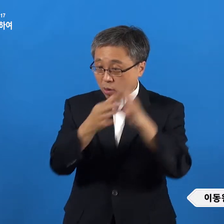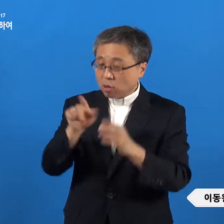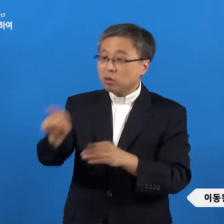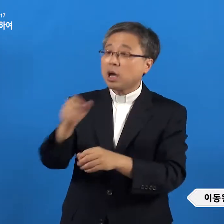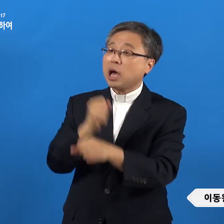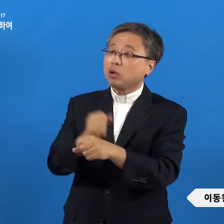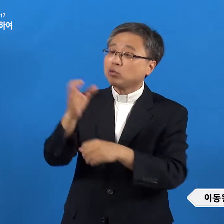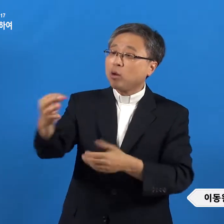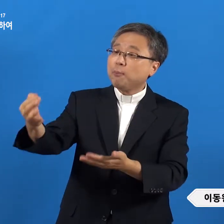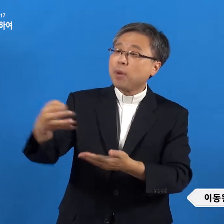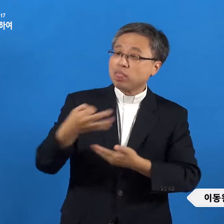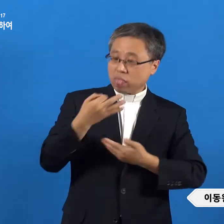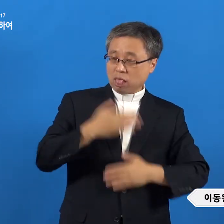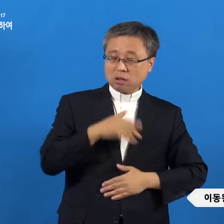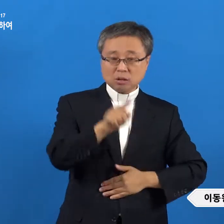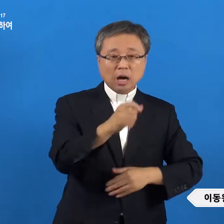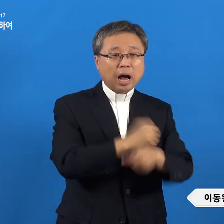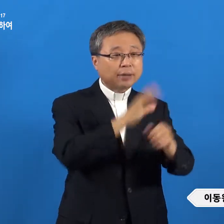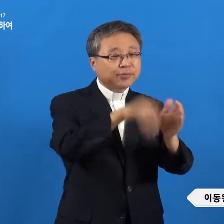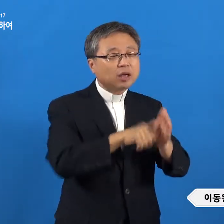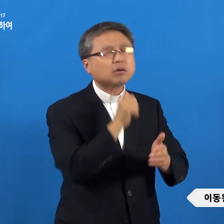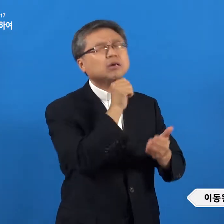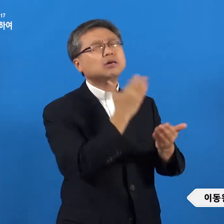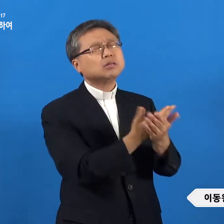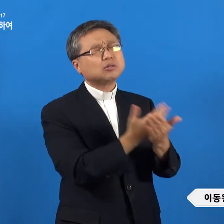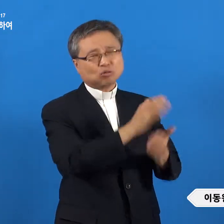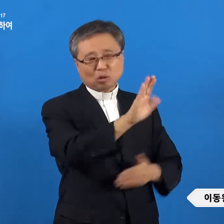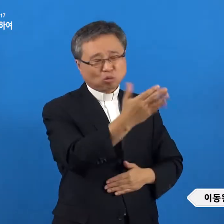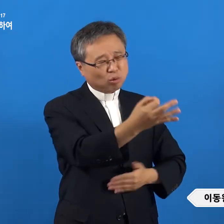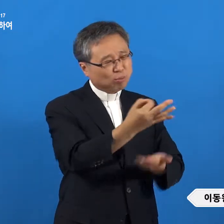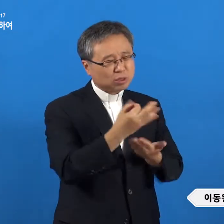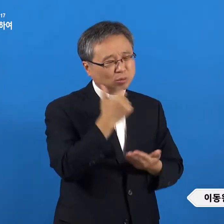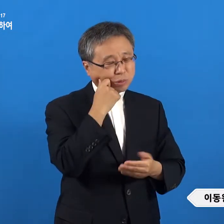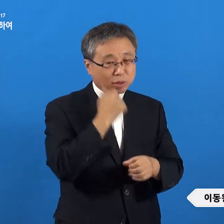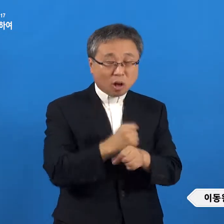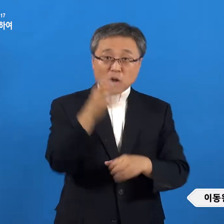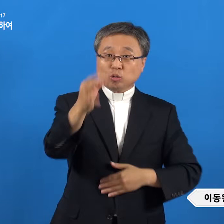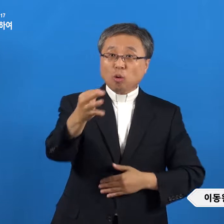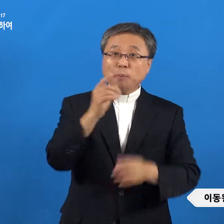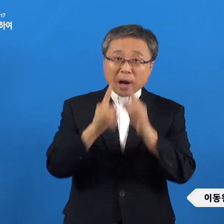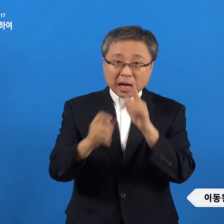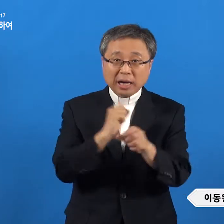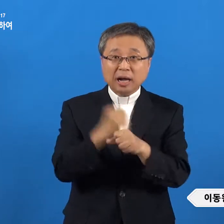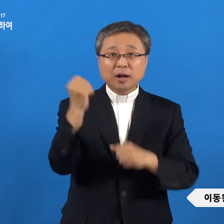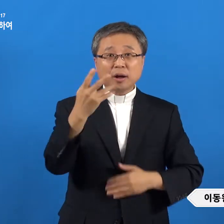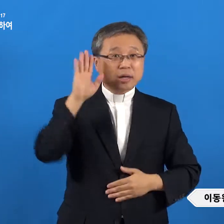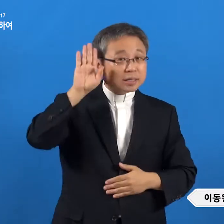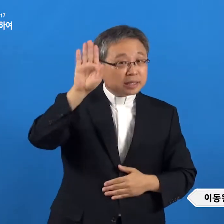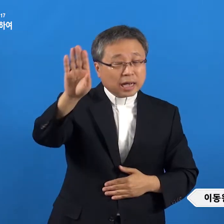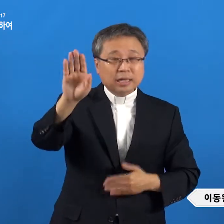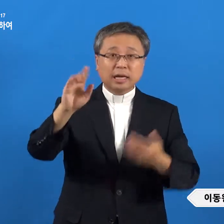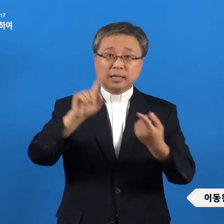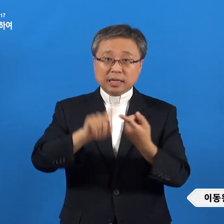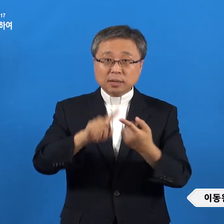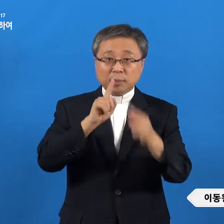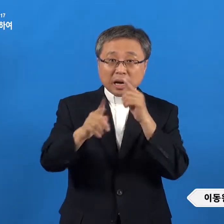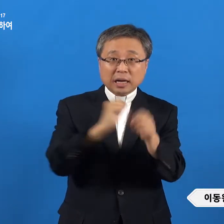번대, 그거 하면 너 거지돼, 돈 못 벌어. 돈을 말하고 장래성을 말하면서도